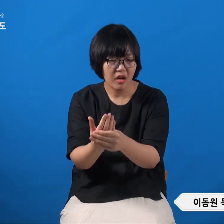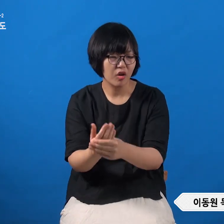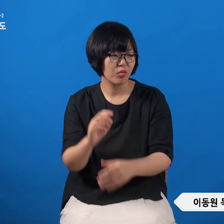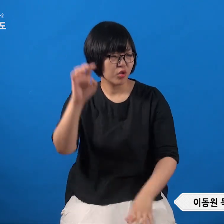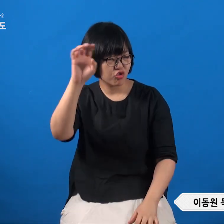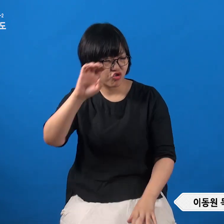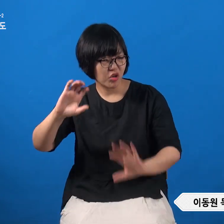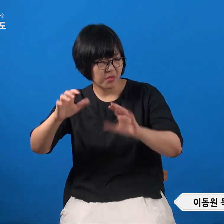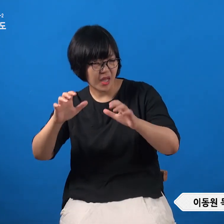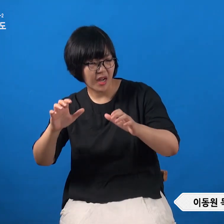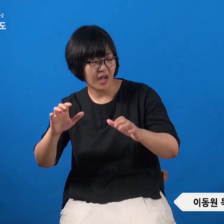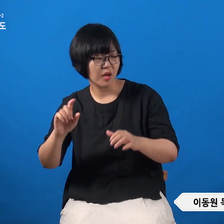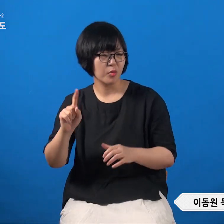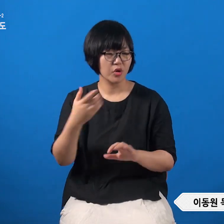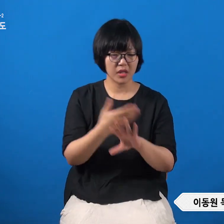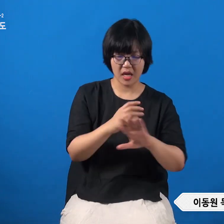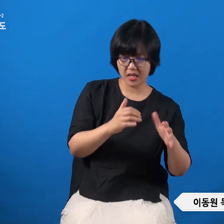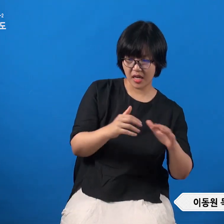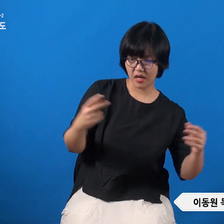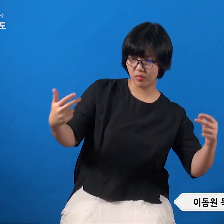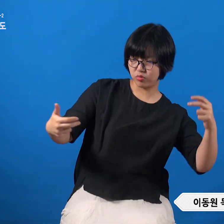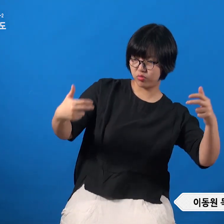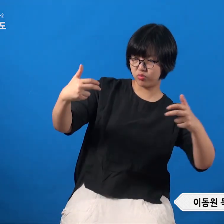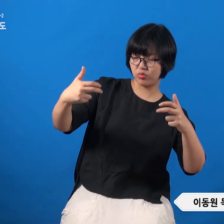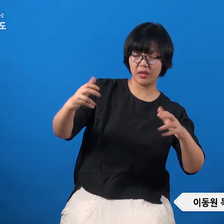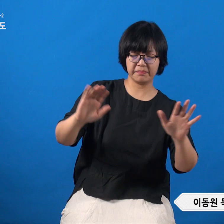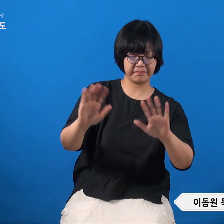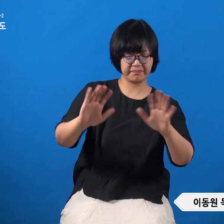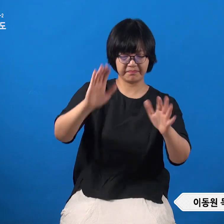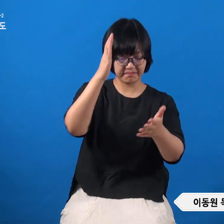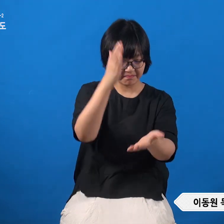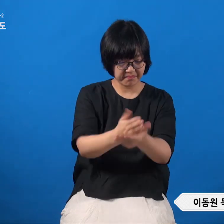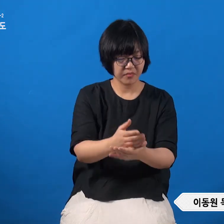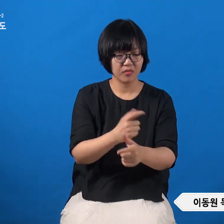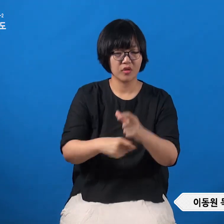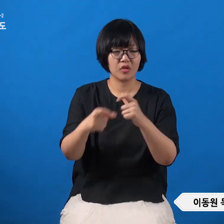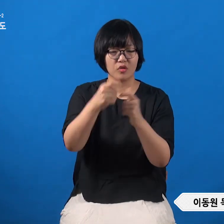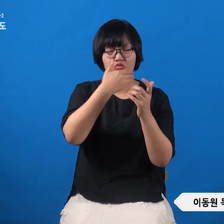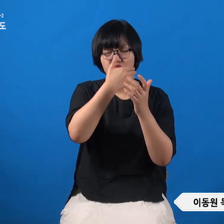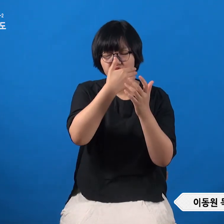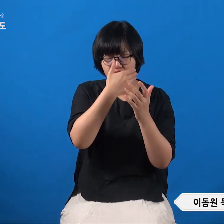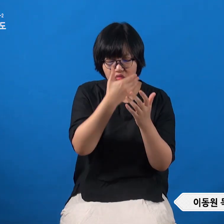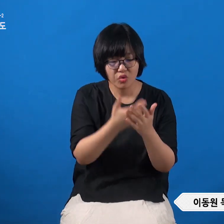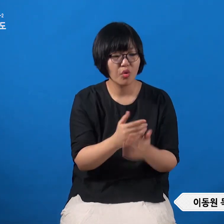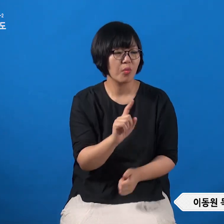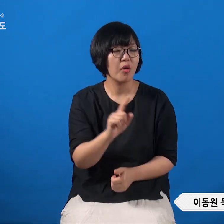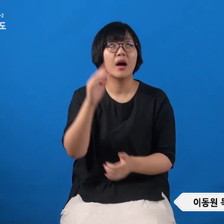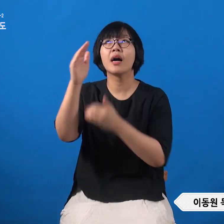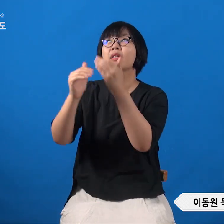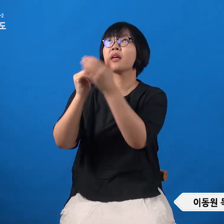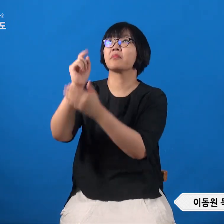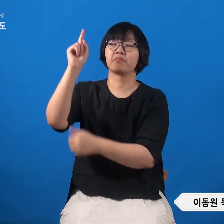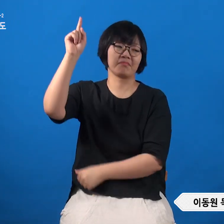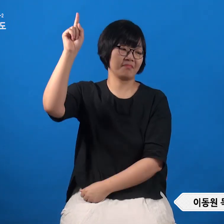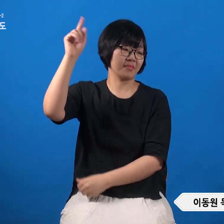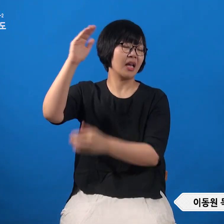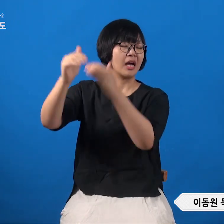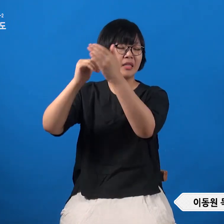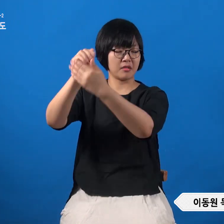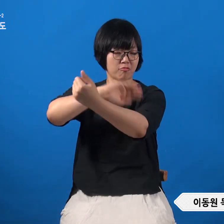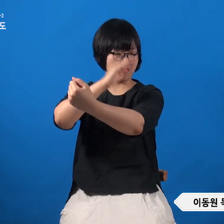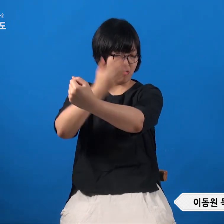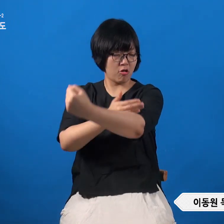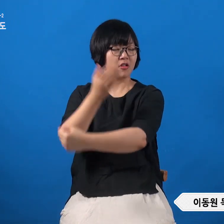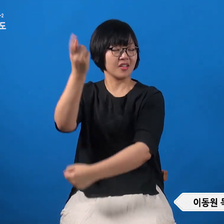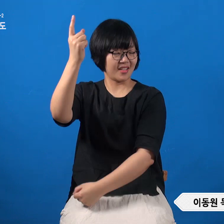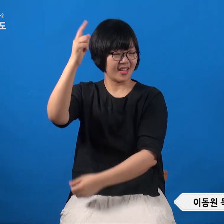유럽의 상황, 다른 나라들이 독일을 주시하는 상황, 이 모든 것보다 훨씬 더 중요한 것은 하나님의 주권이다. 그 주권을